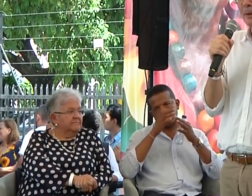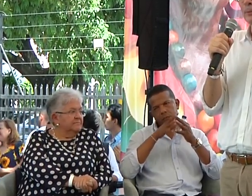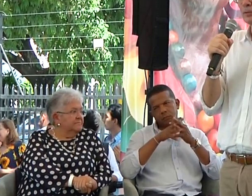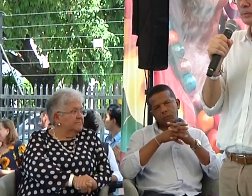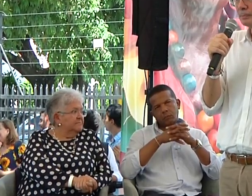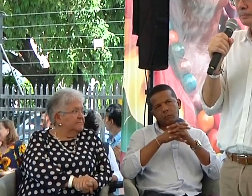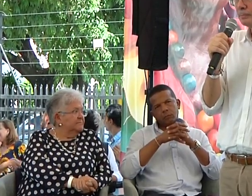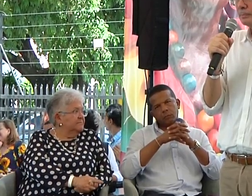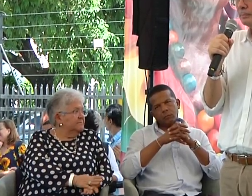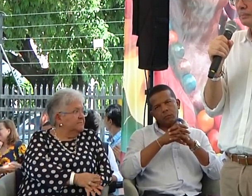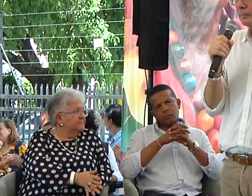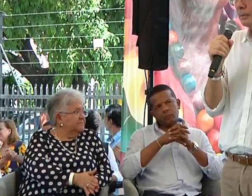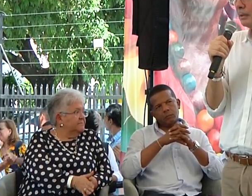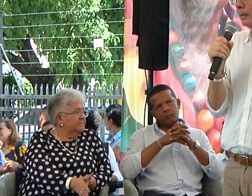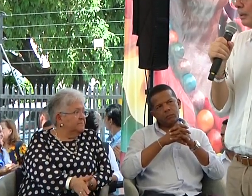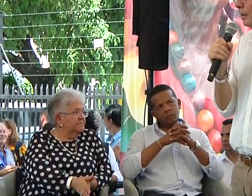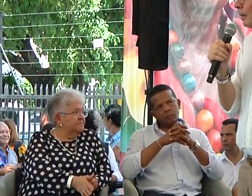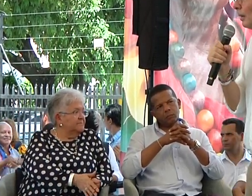corazón de los pueblos.